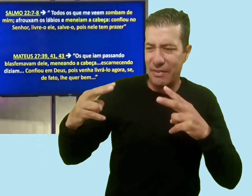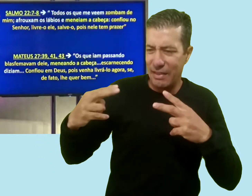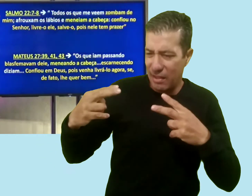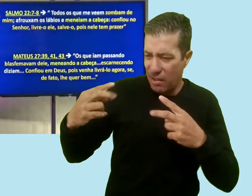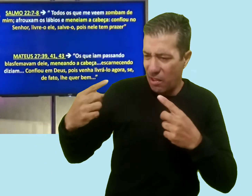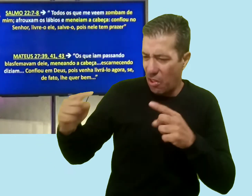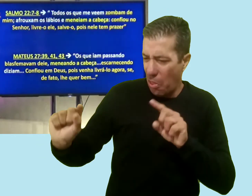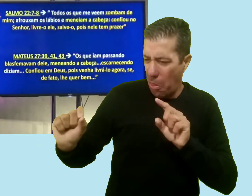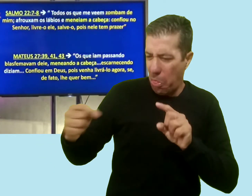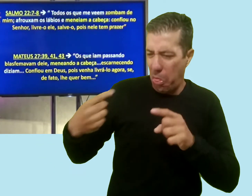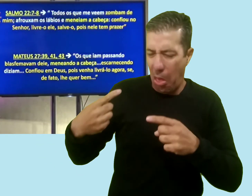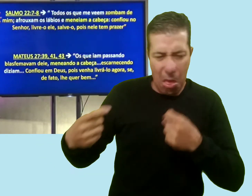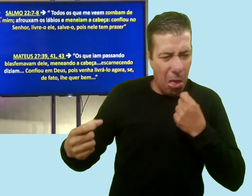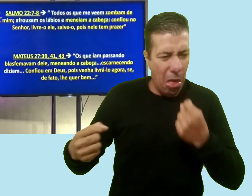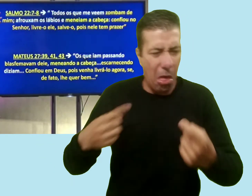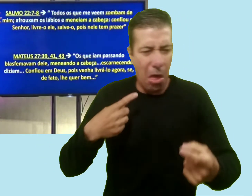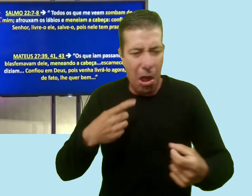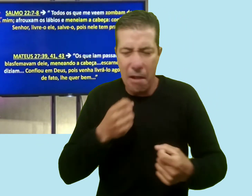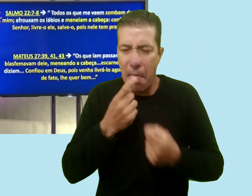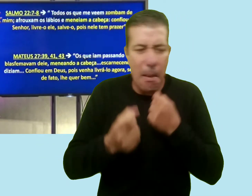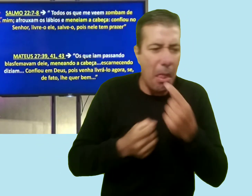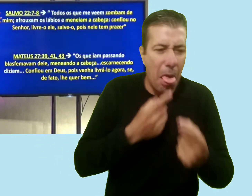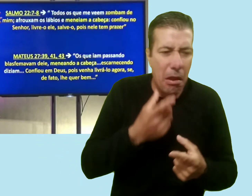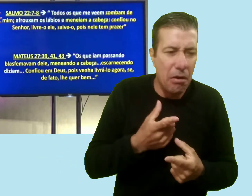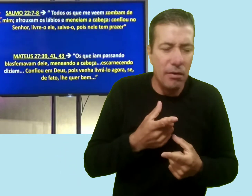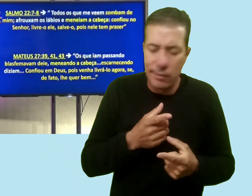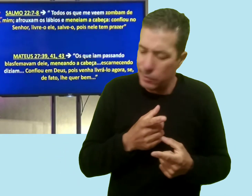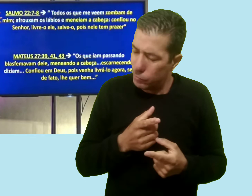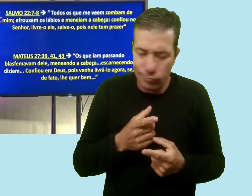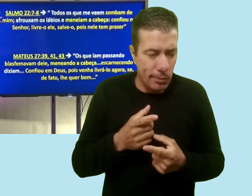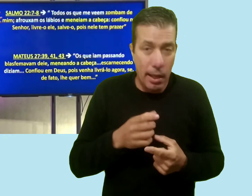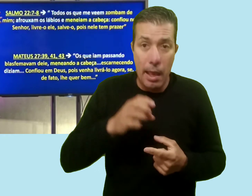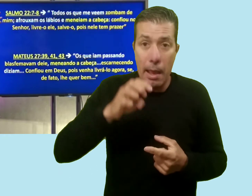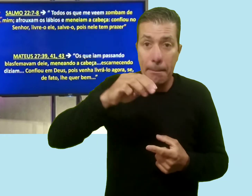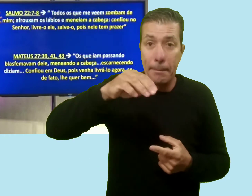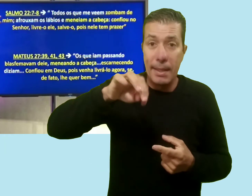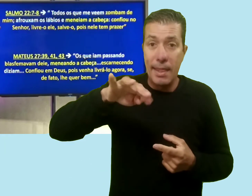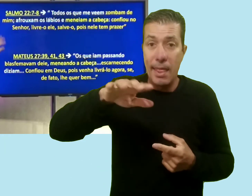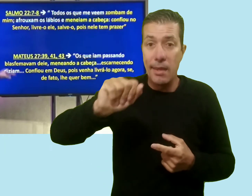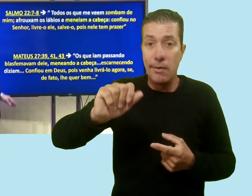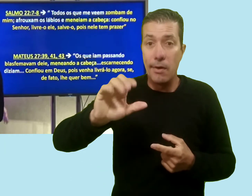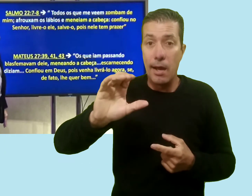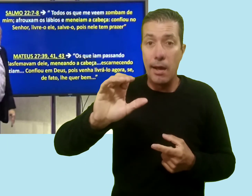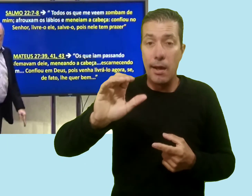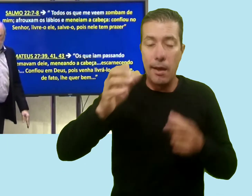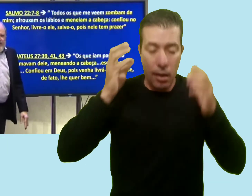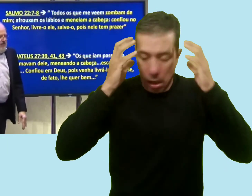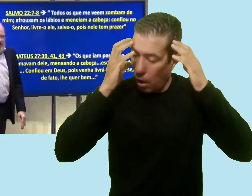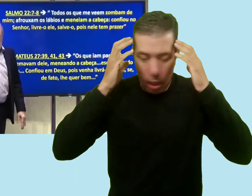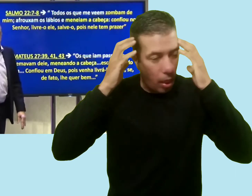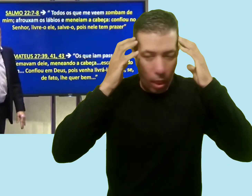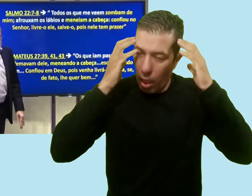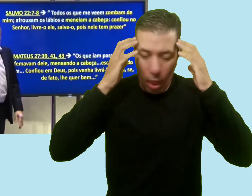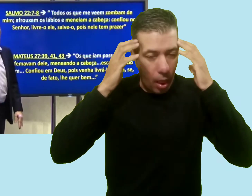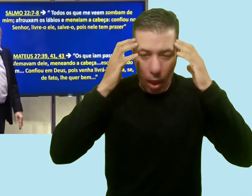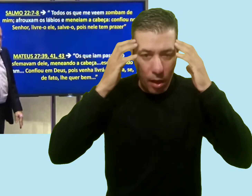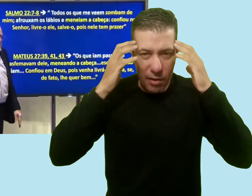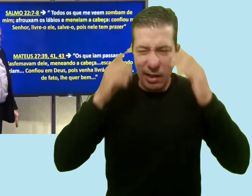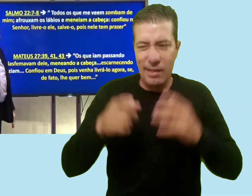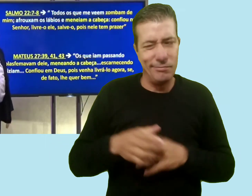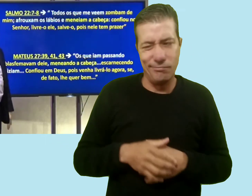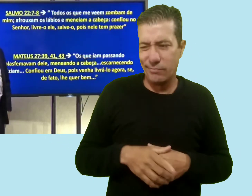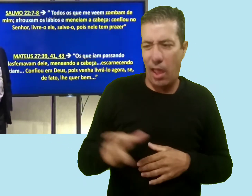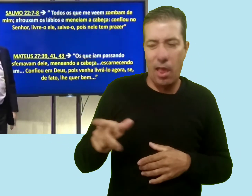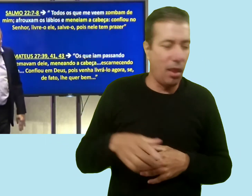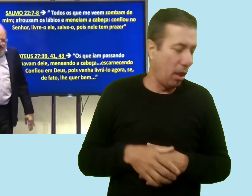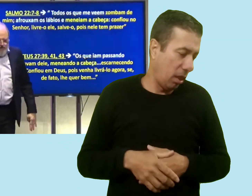Todos os que me veem zombam de mim, afrouxam os lábios e meneiam a cabeça. Sabe o que quer dizer menear a cabeça? É fazer assim.